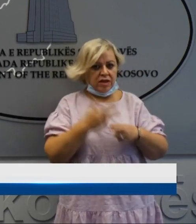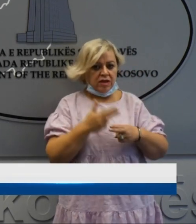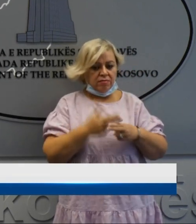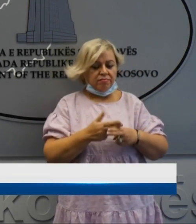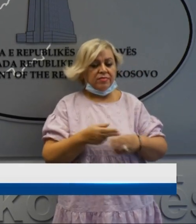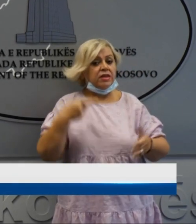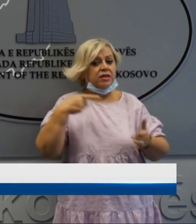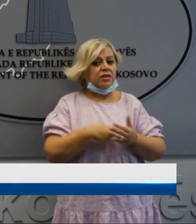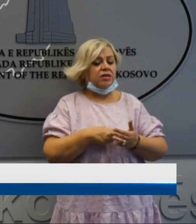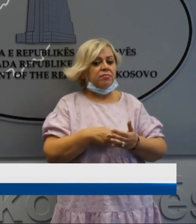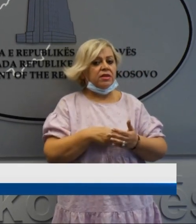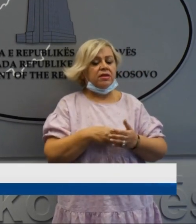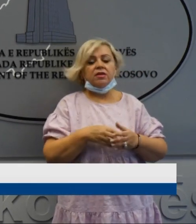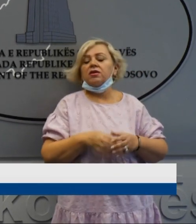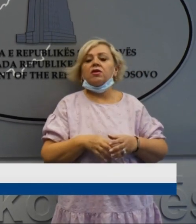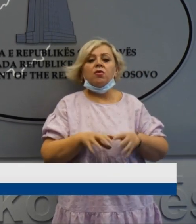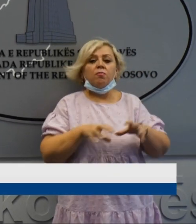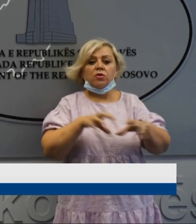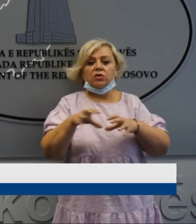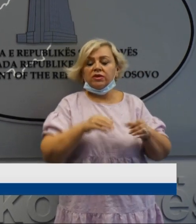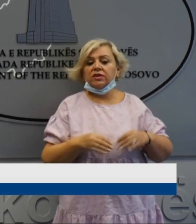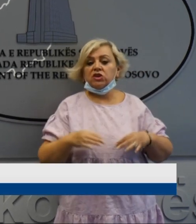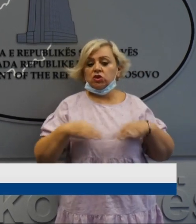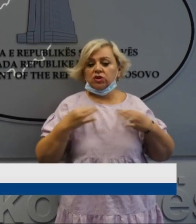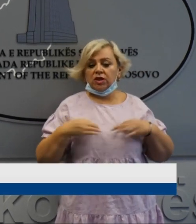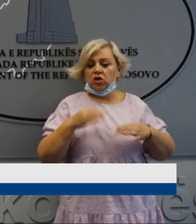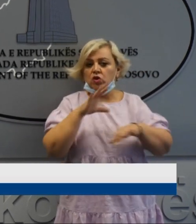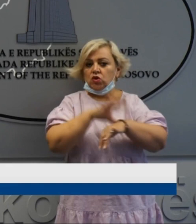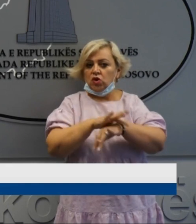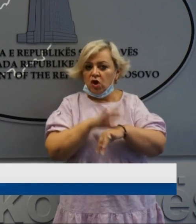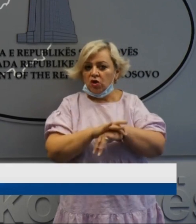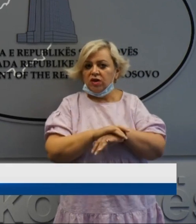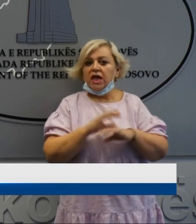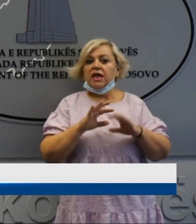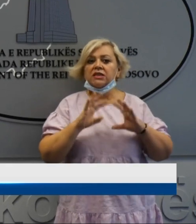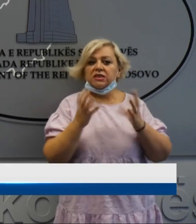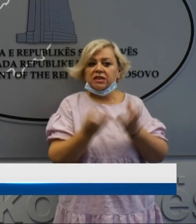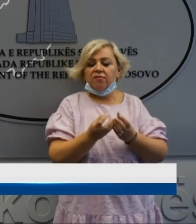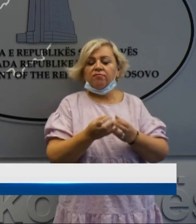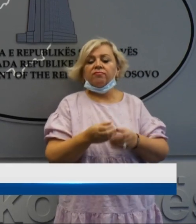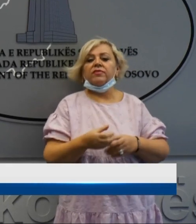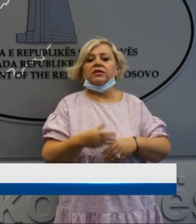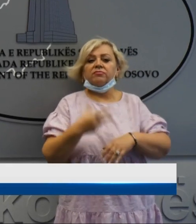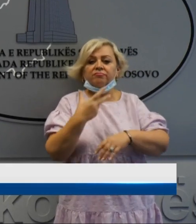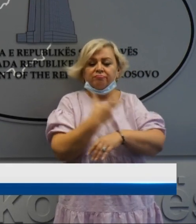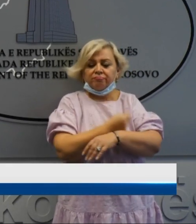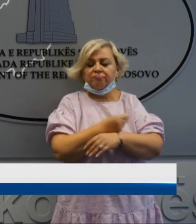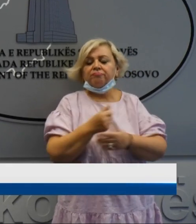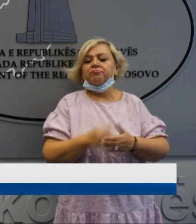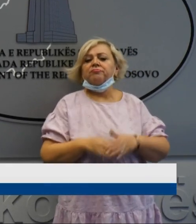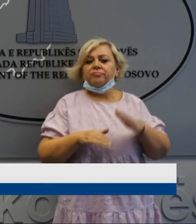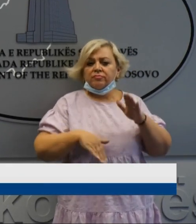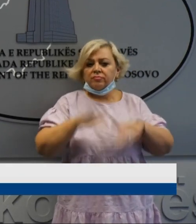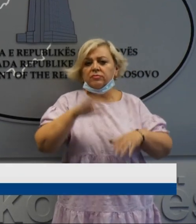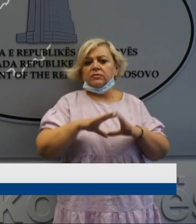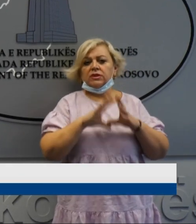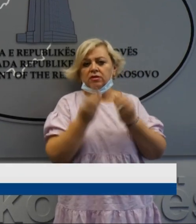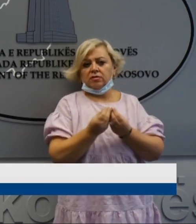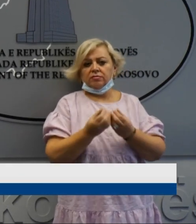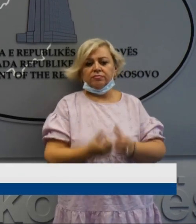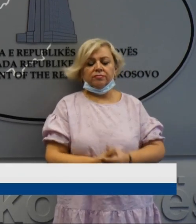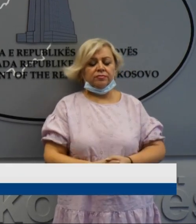me mbi 1000 punonjës të rinj shëndetësor, mjek dhe staf infermeror të lartë dhe të